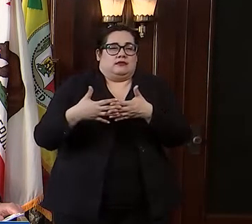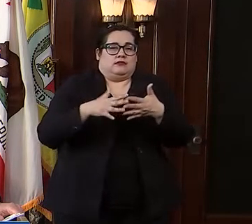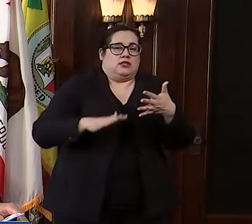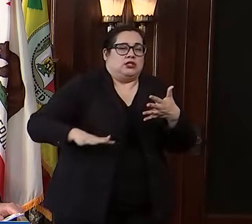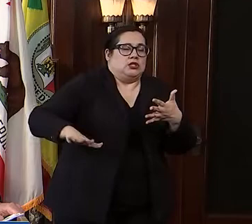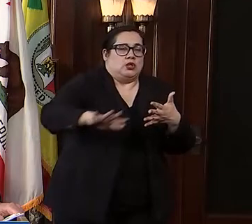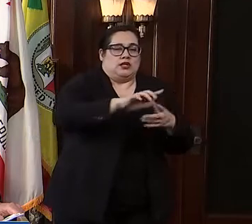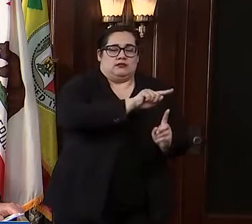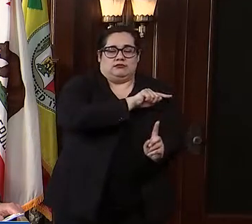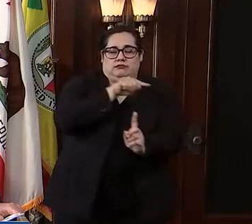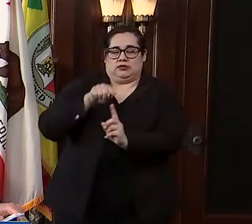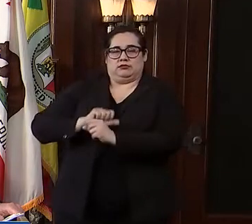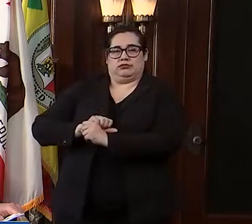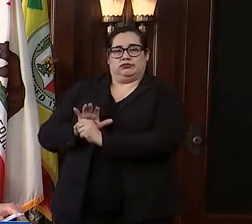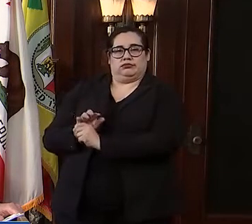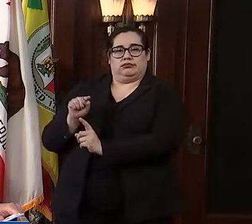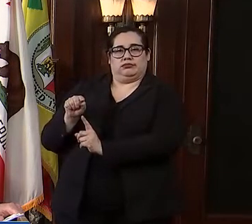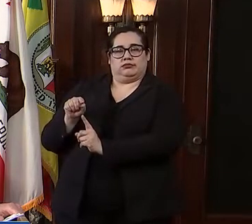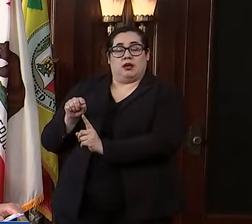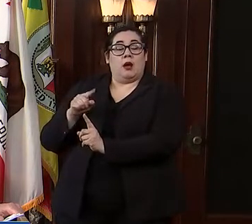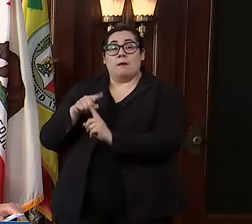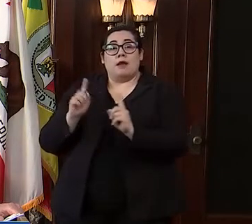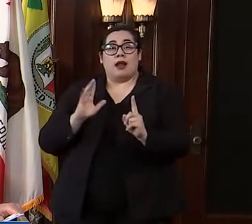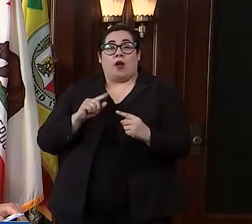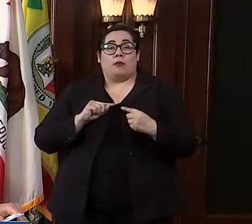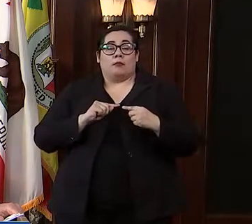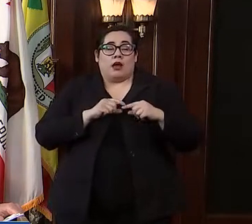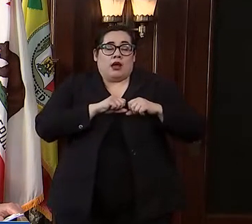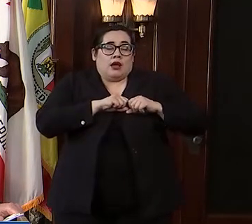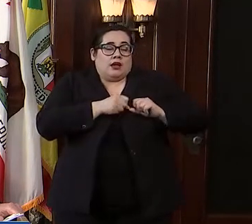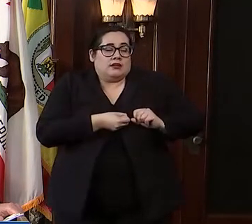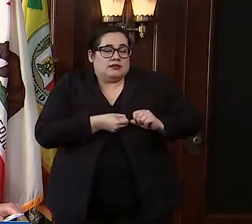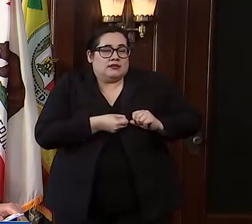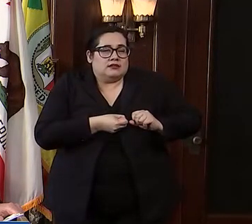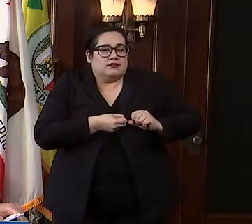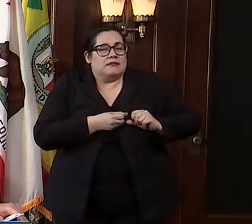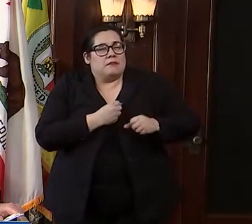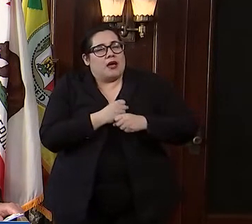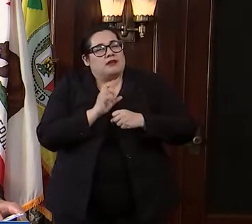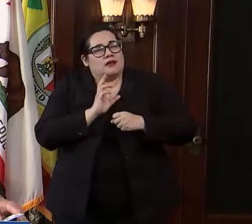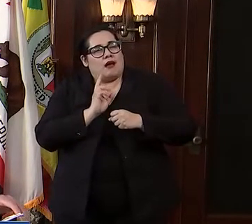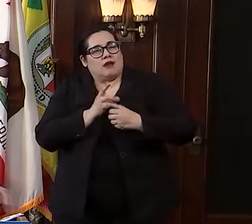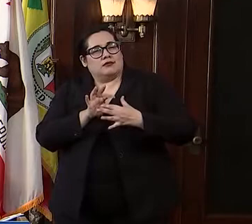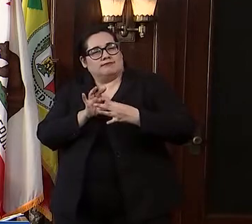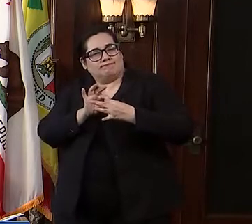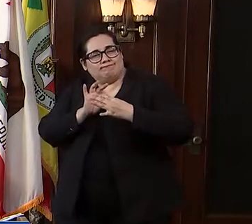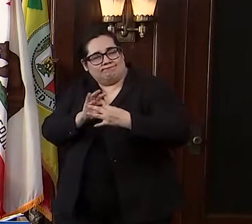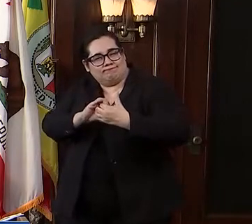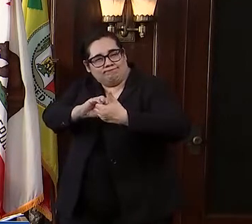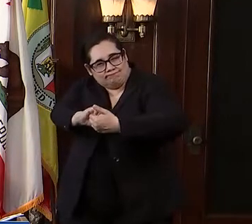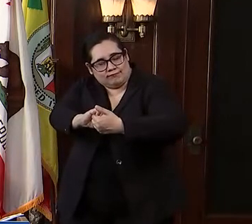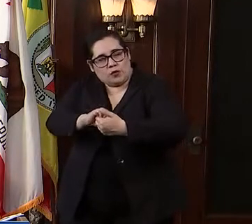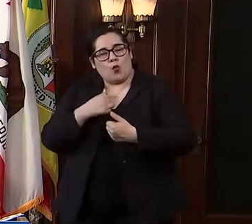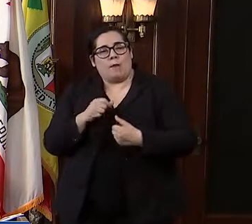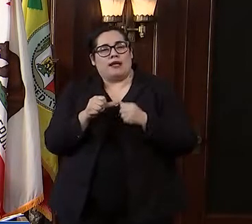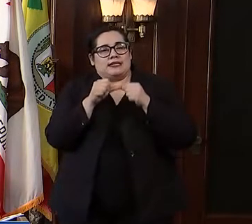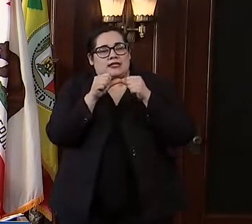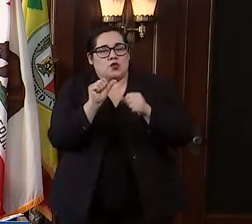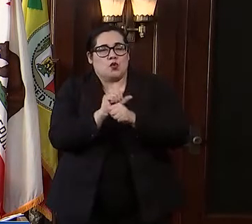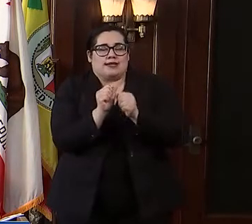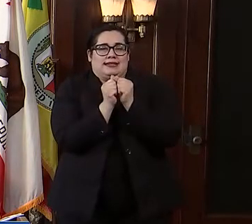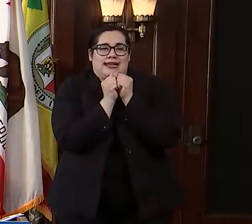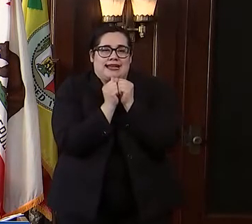virus. Pero nuestro dolor nos une. Sigamos trabajando juntos para hacer